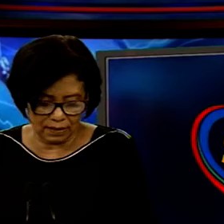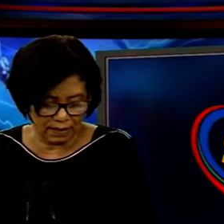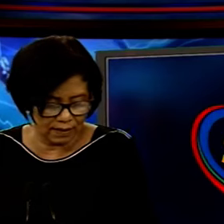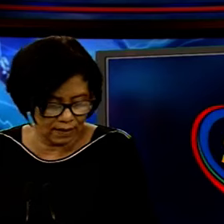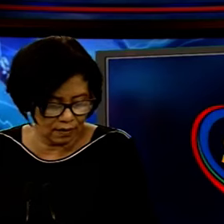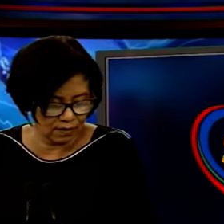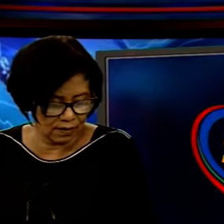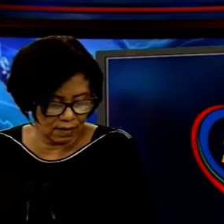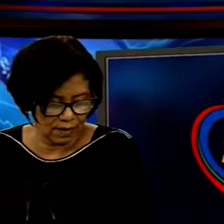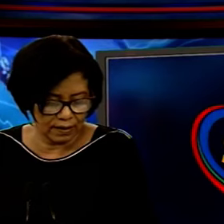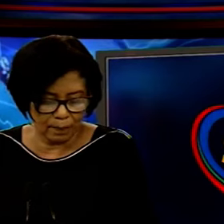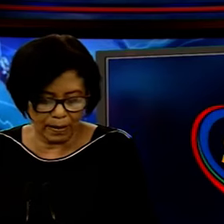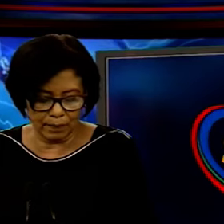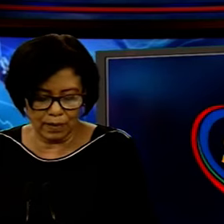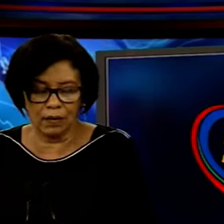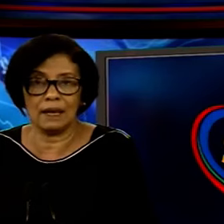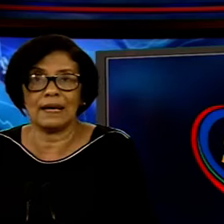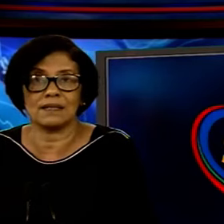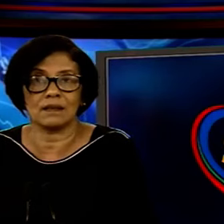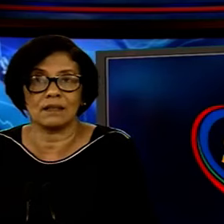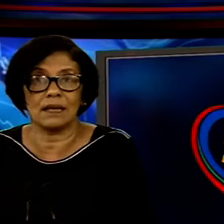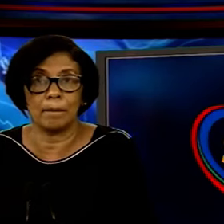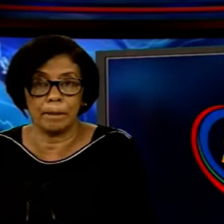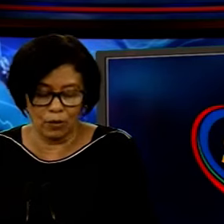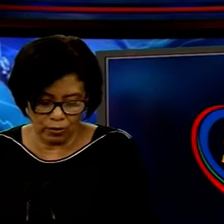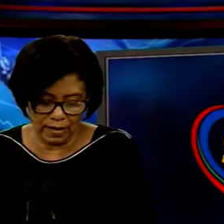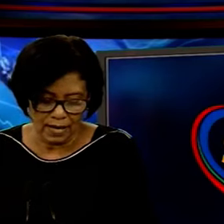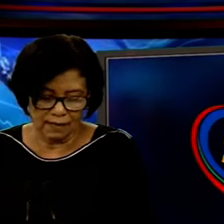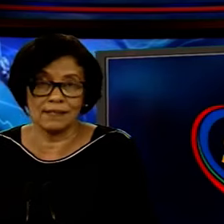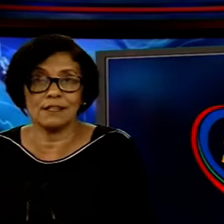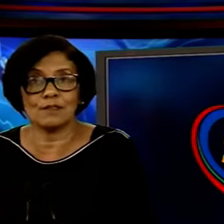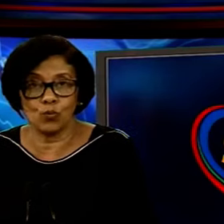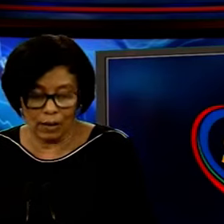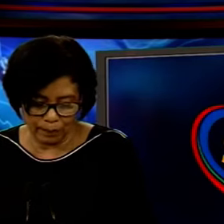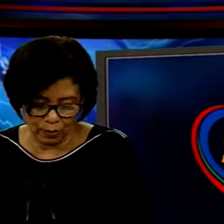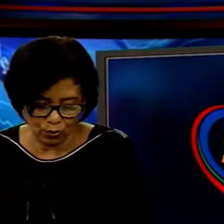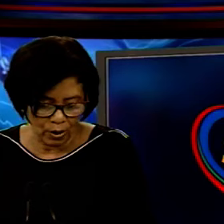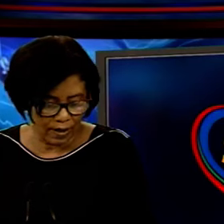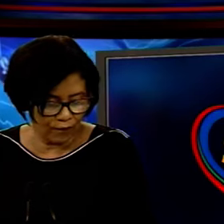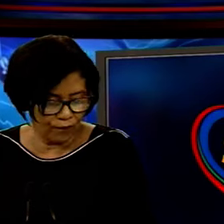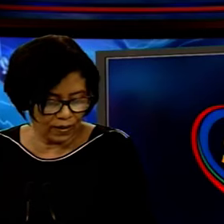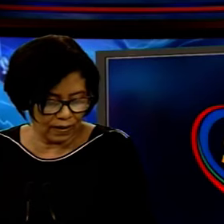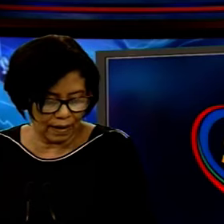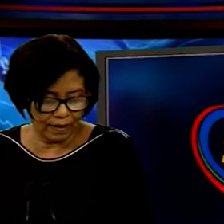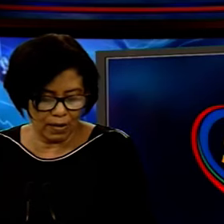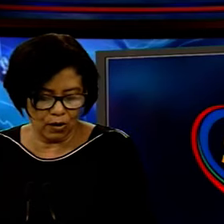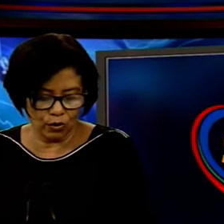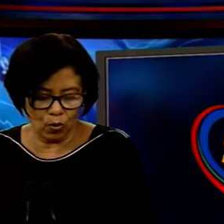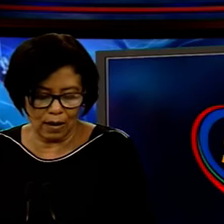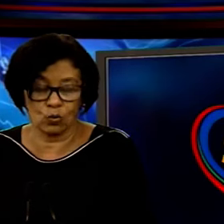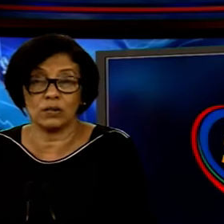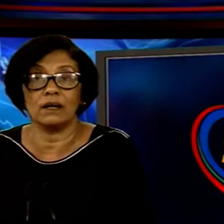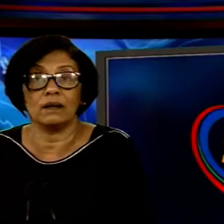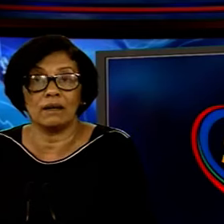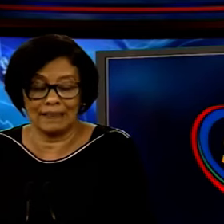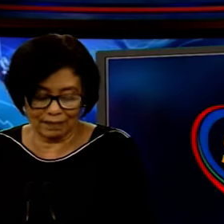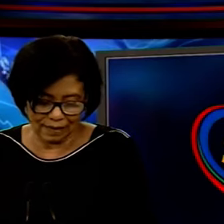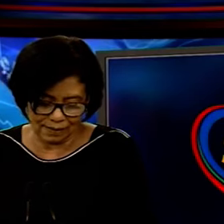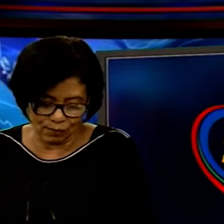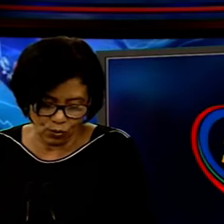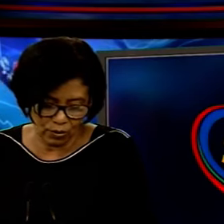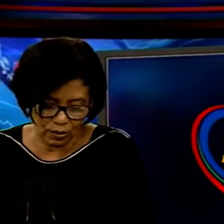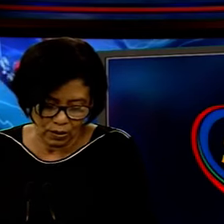bonne guidance qui département la santé pédonnait. Zis pour rappelou, éviter à dans bon endroit quotidien un